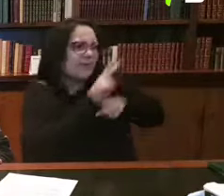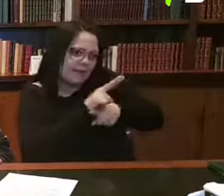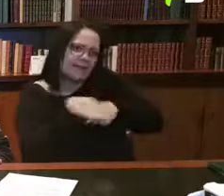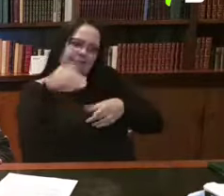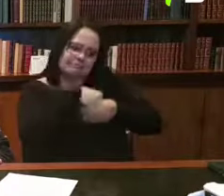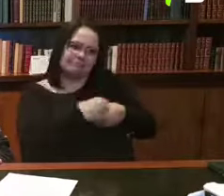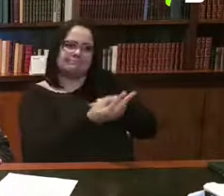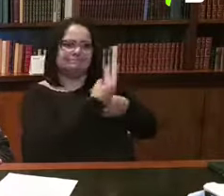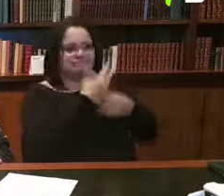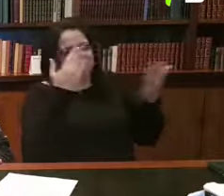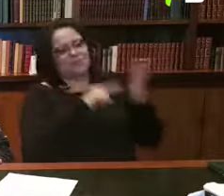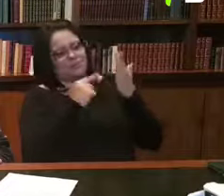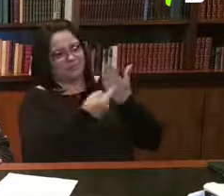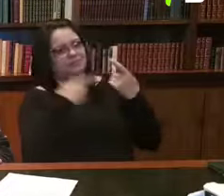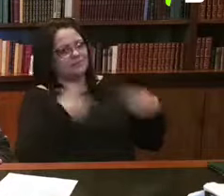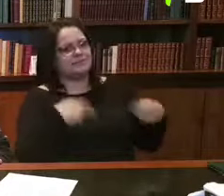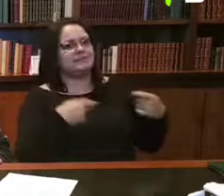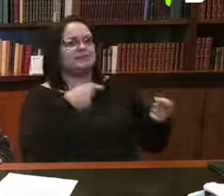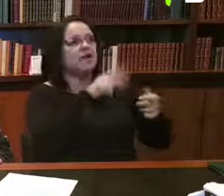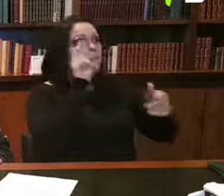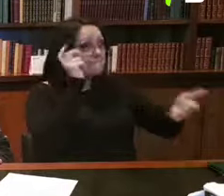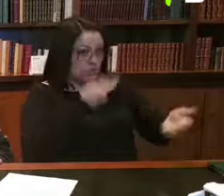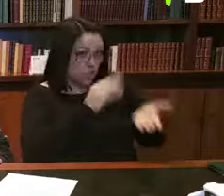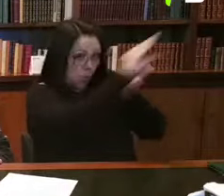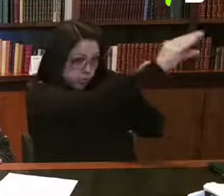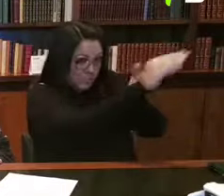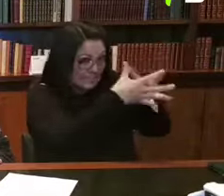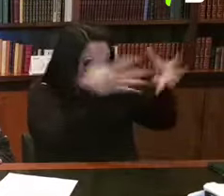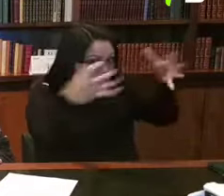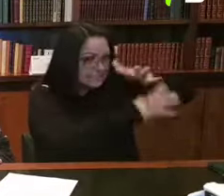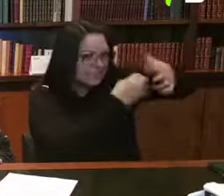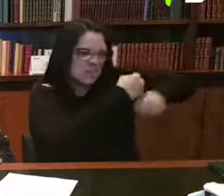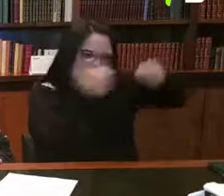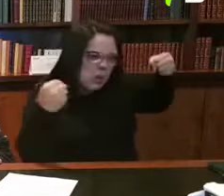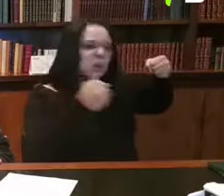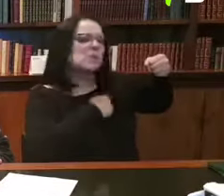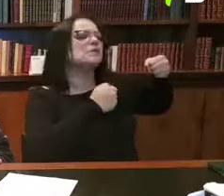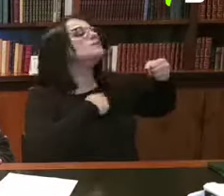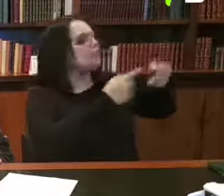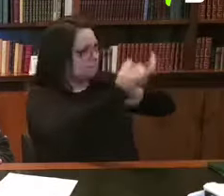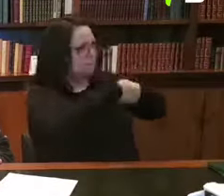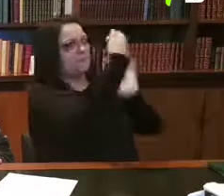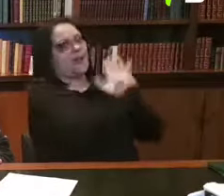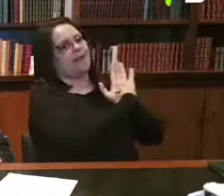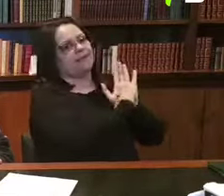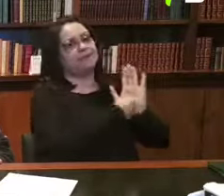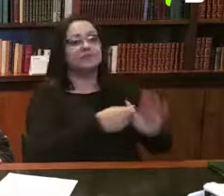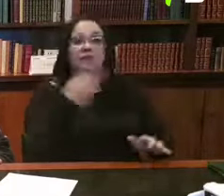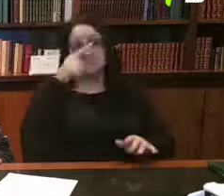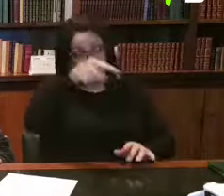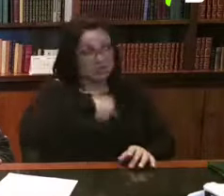orelha levar para casa né ele tem que pagar um pedaço do dinheiro público que foi gato lá então foi muito mal interpretado quando eu disse olha o